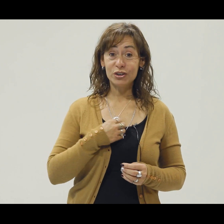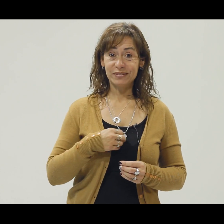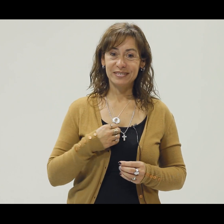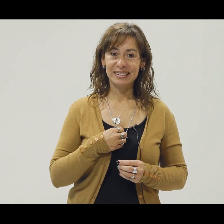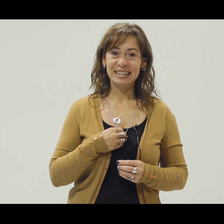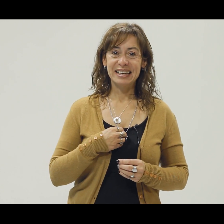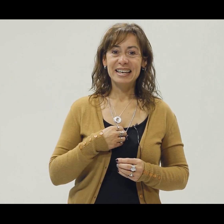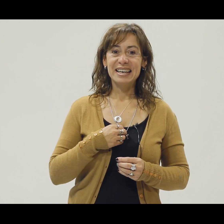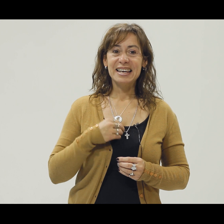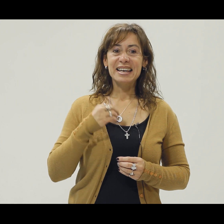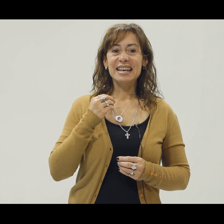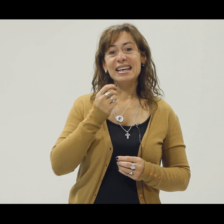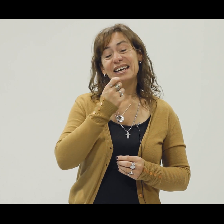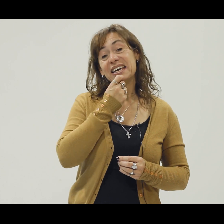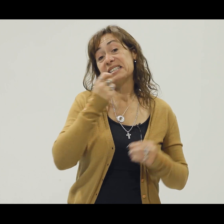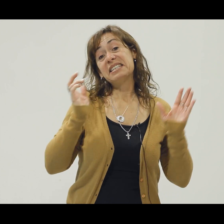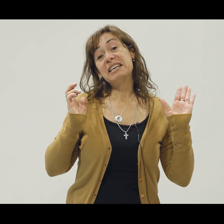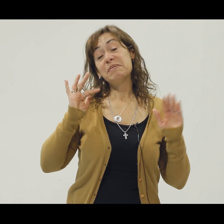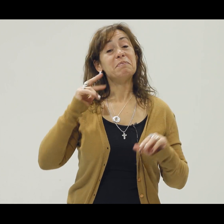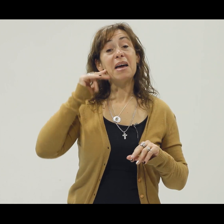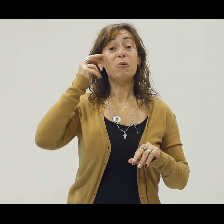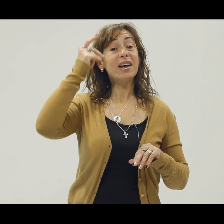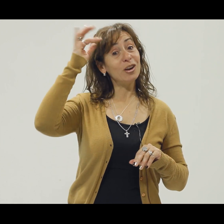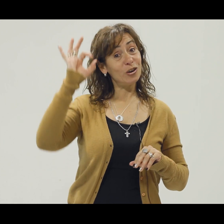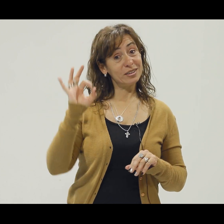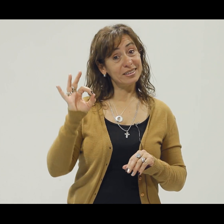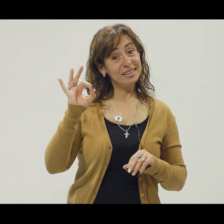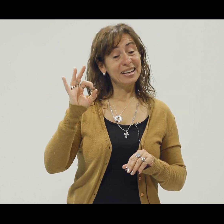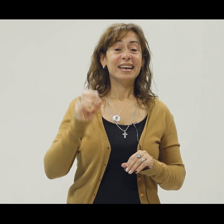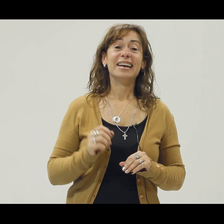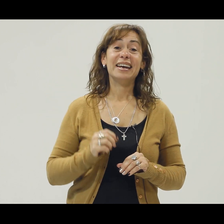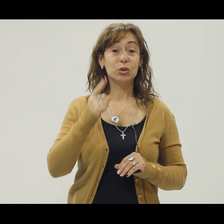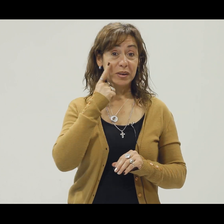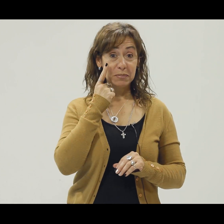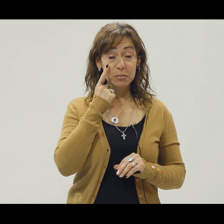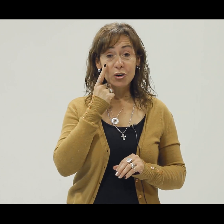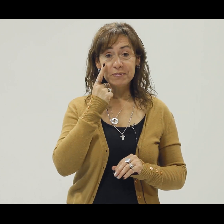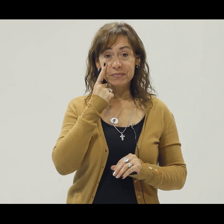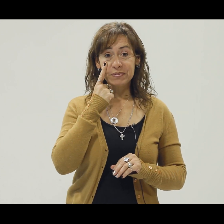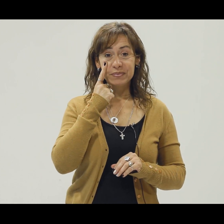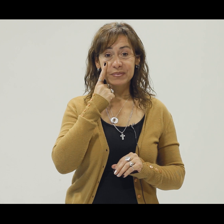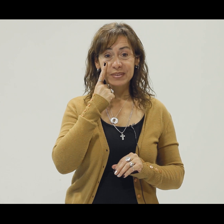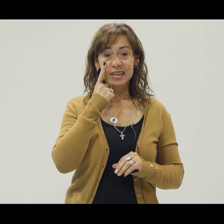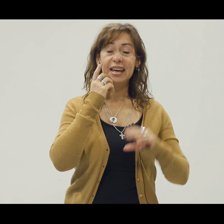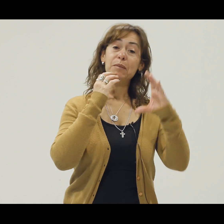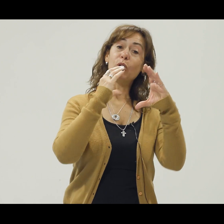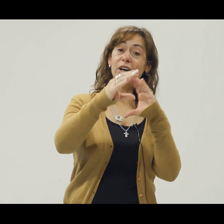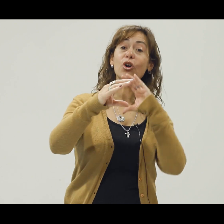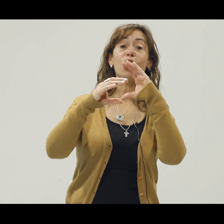que si mi abuelo estuviera vivo, el podernos